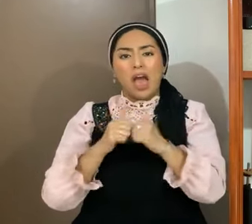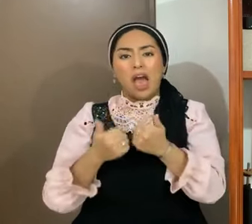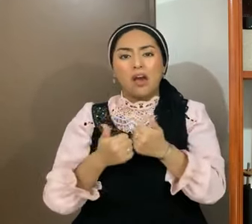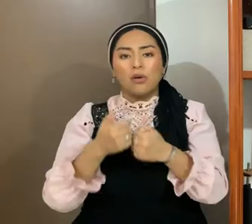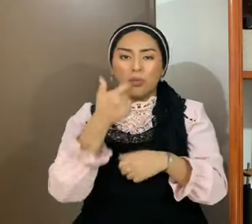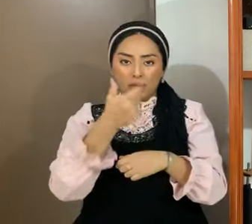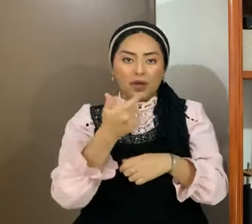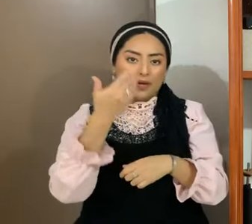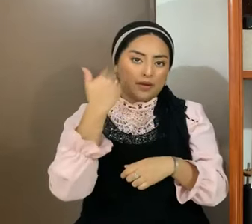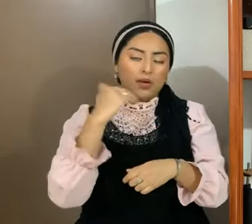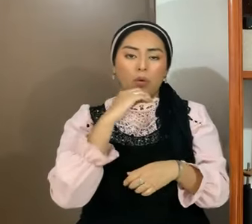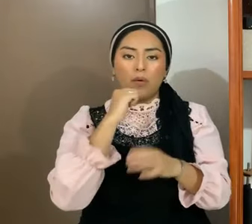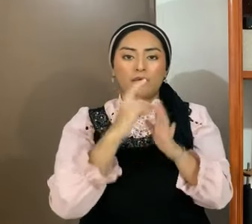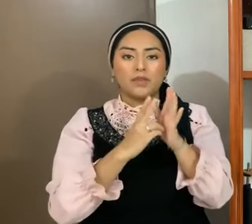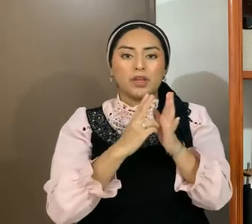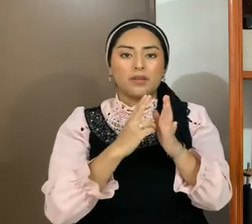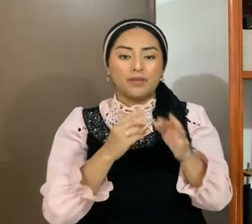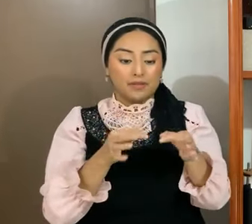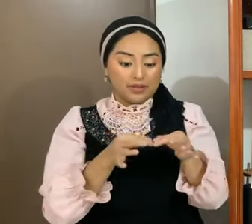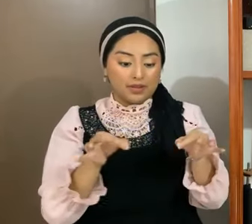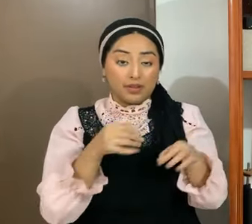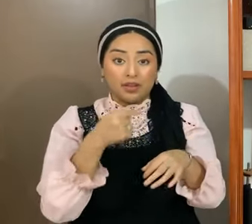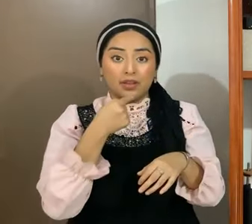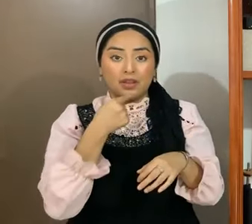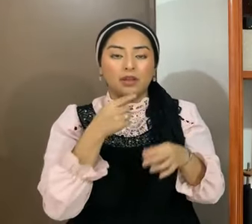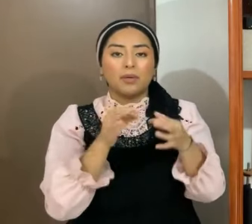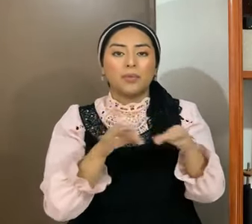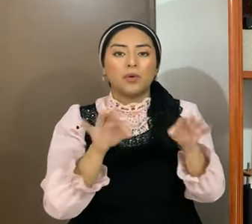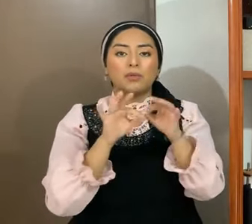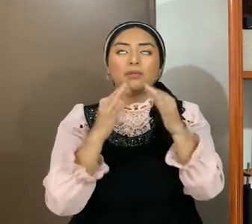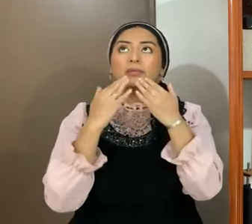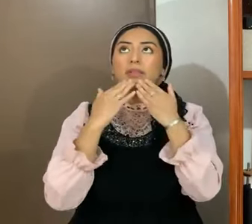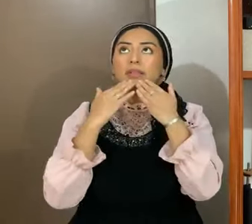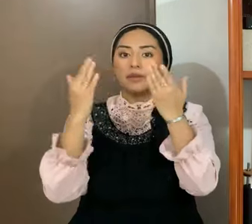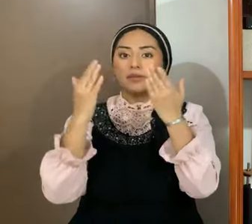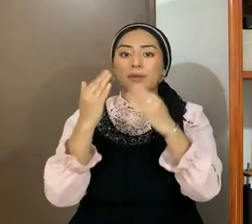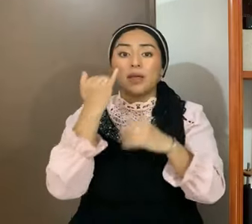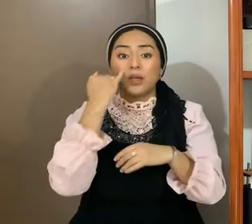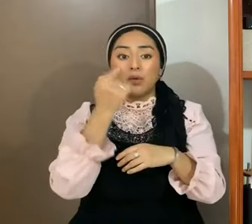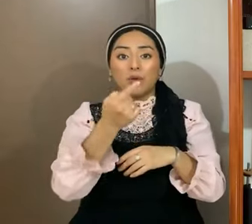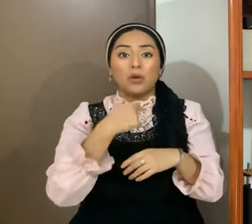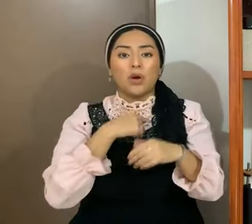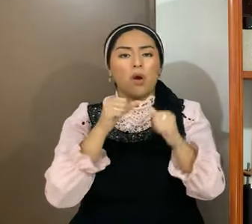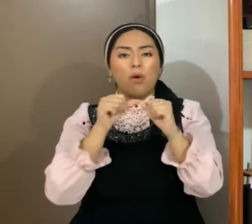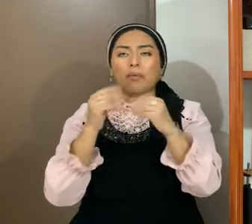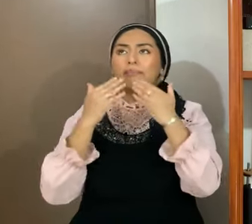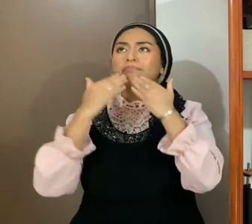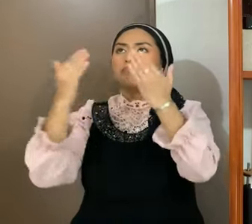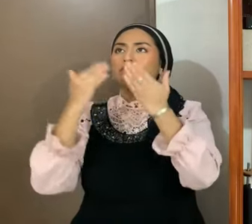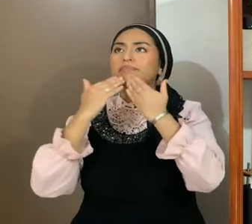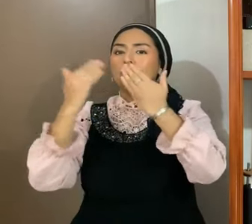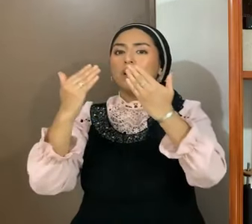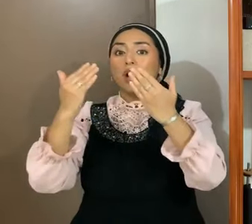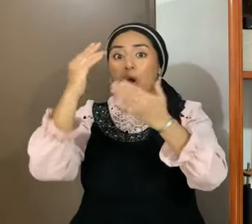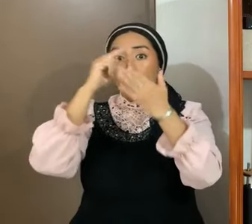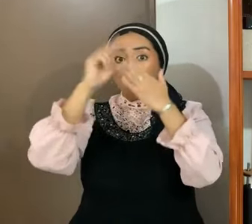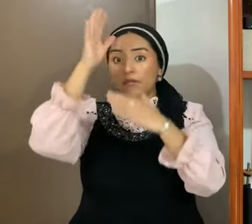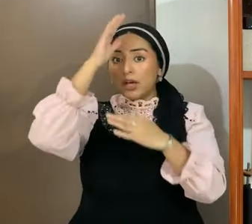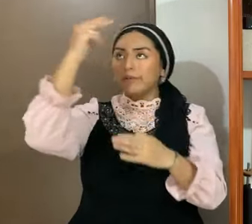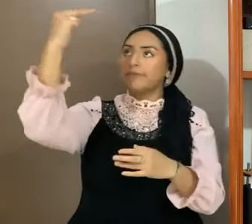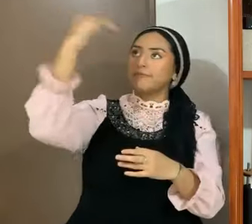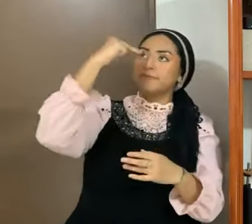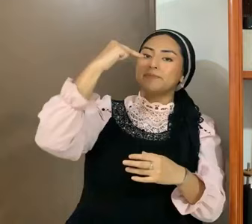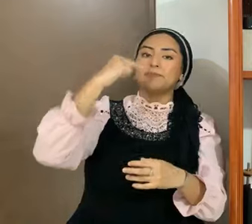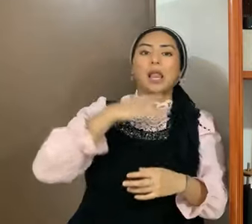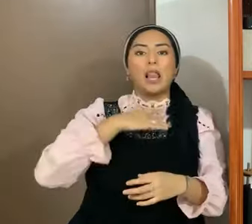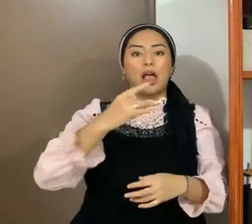bendecidos? Bueno, les adelanto así, la clave es ser agradecidos. Si nosotros somos agradecidos, el Eterno nos